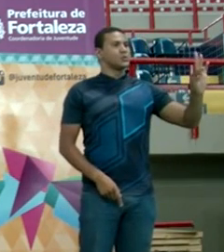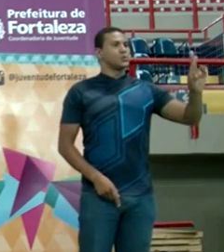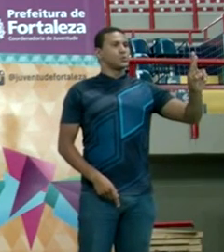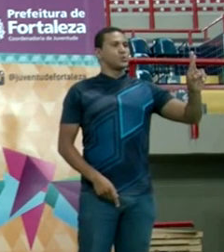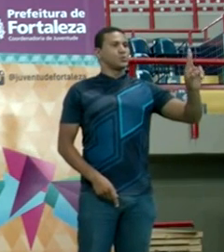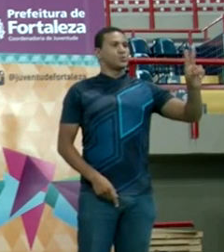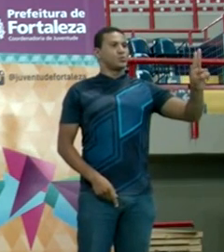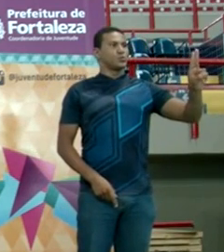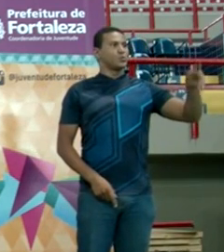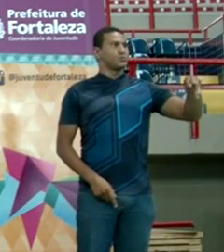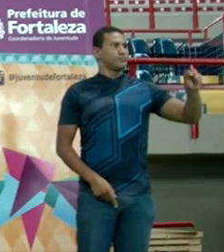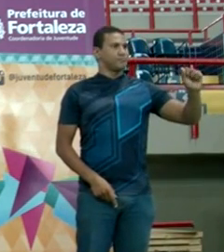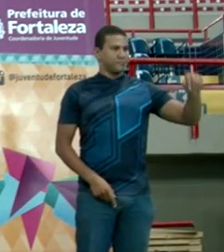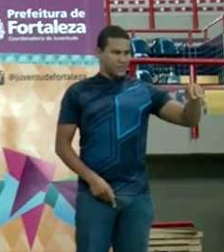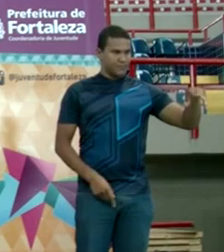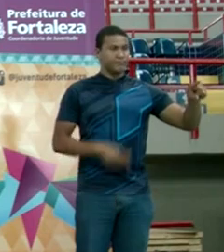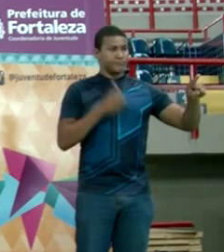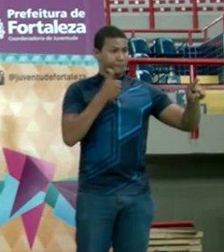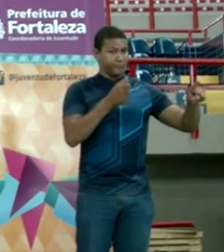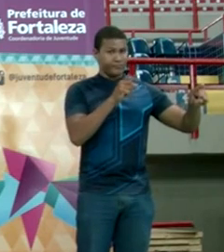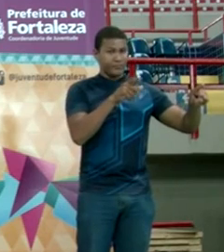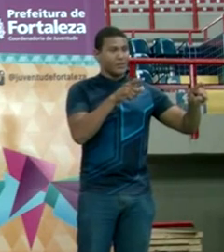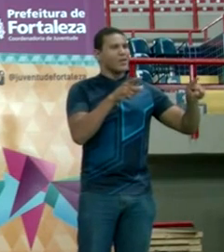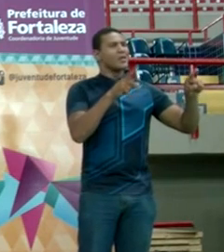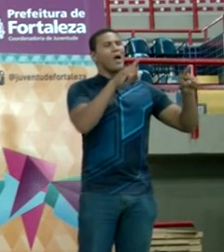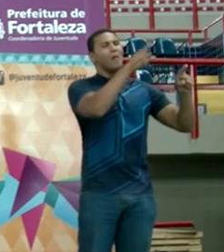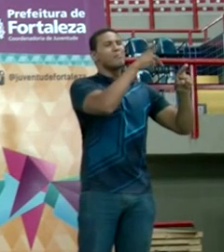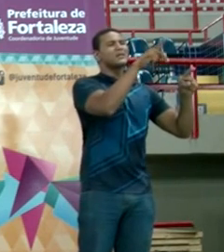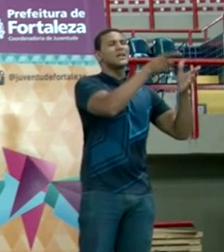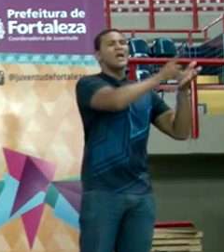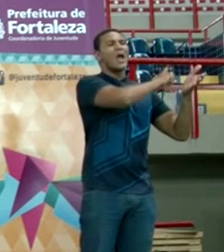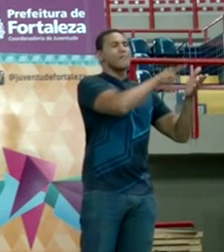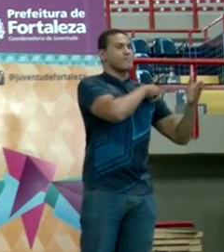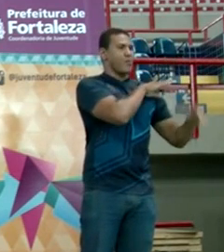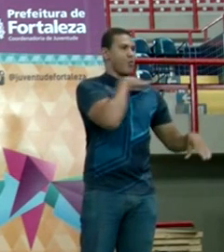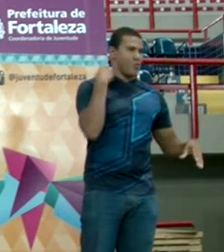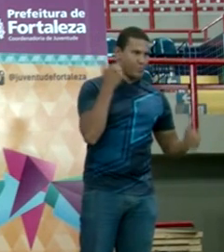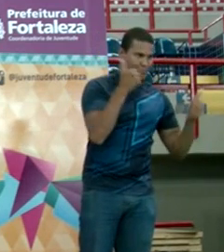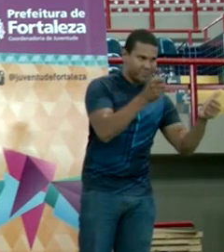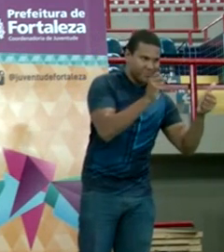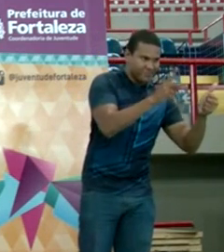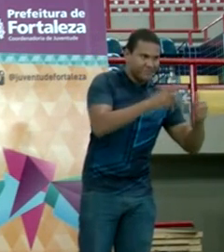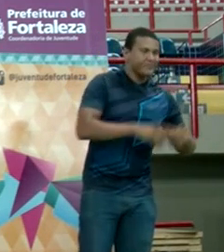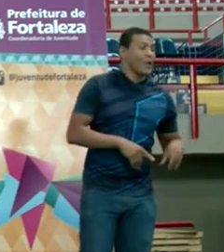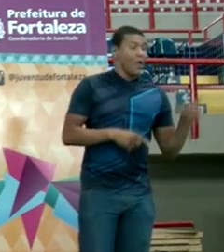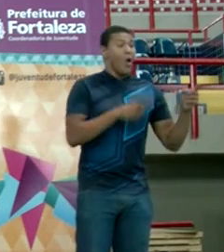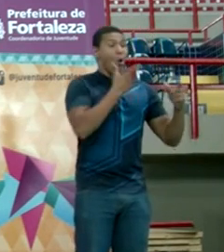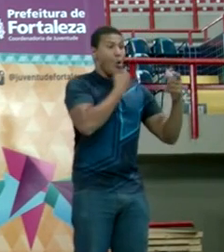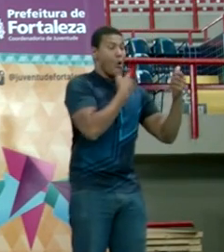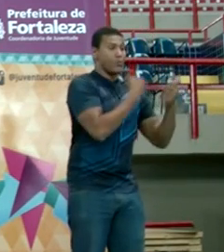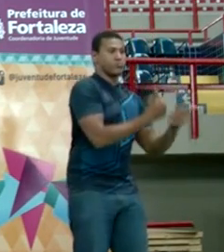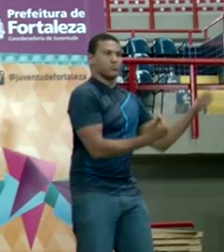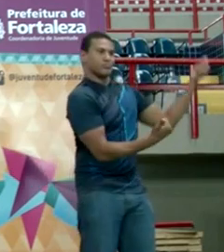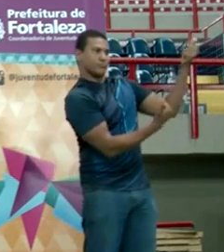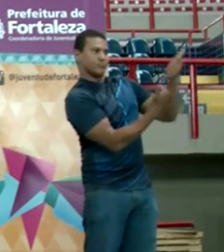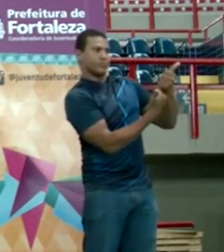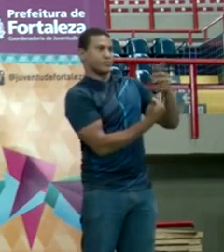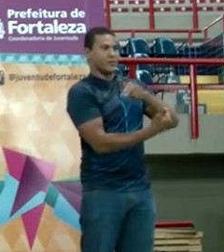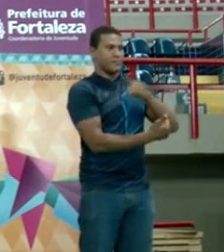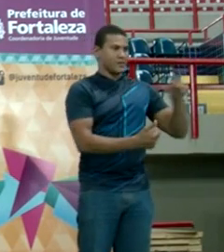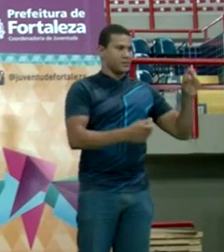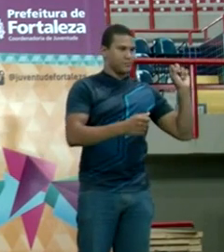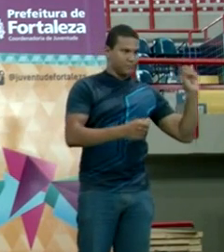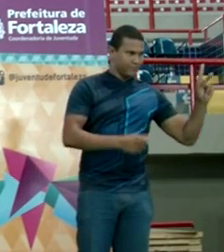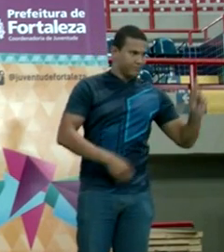governo americano no final da Segunda Guerra, porque o presidente Roosevelt morreu, tá certo? Quando o Truman assumiu, ele